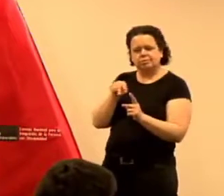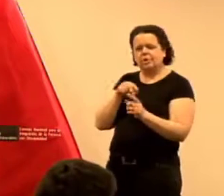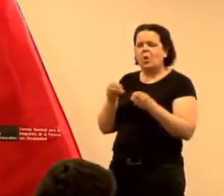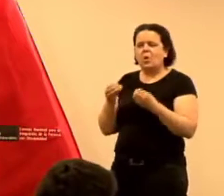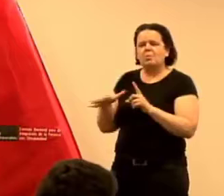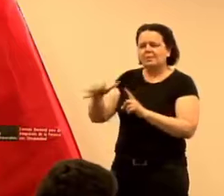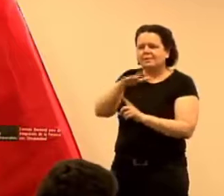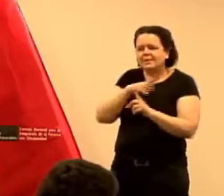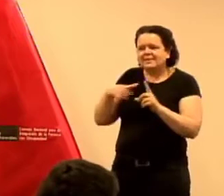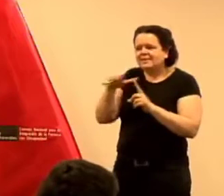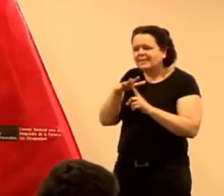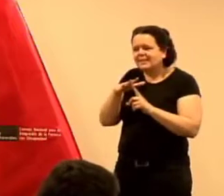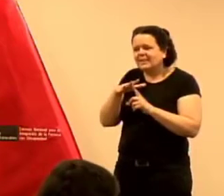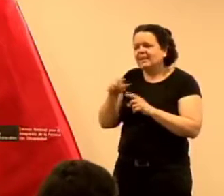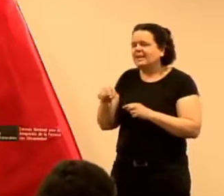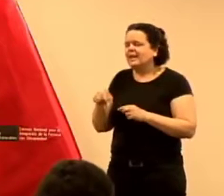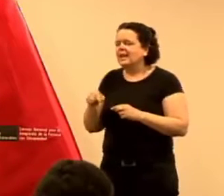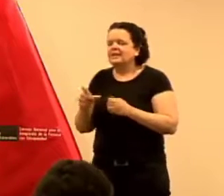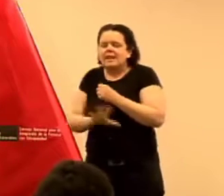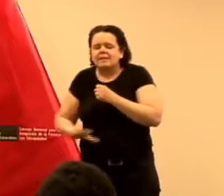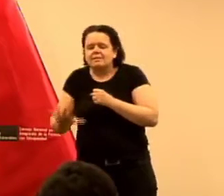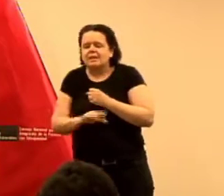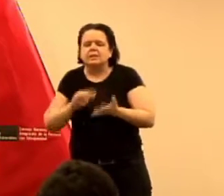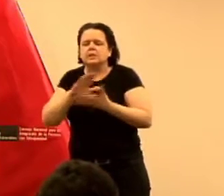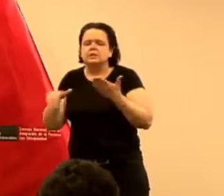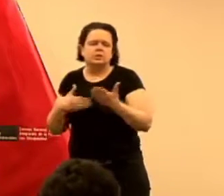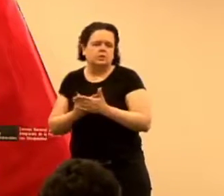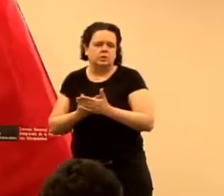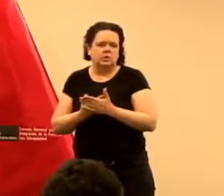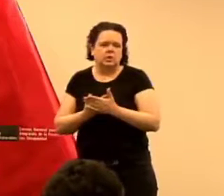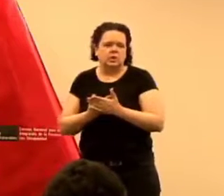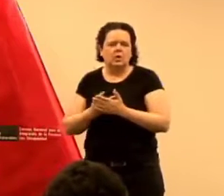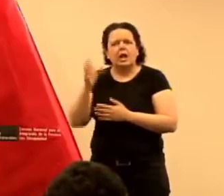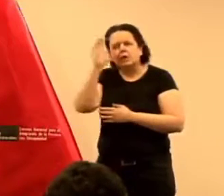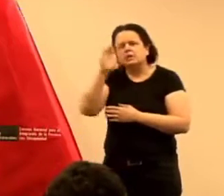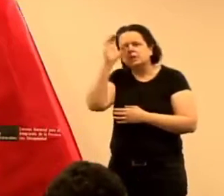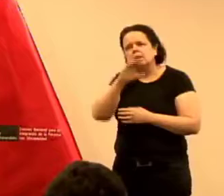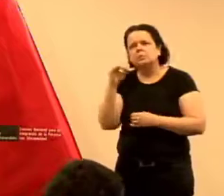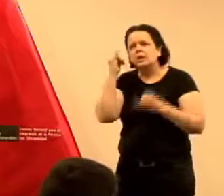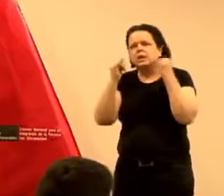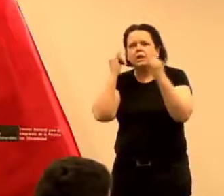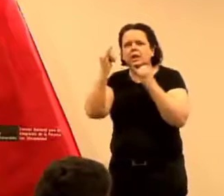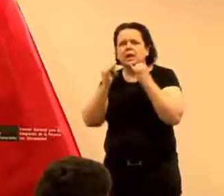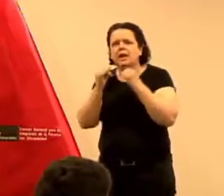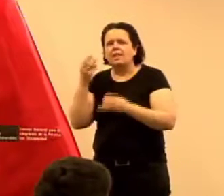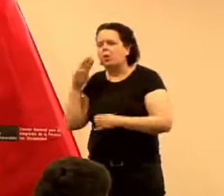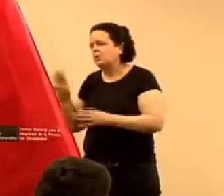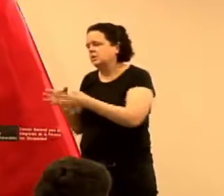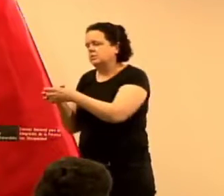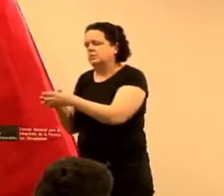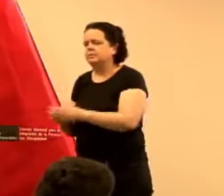que nos sugiere la CIF y que son la base de todo el concepto del Grupo de